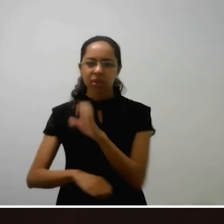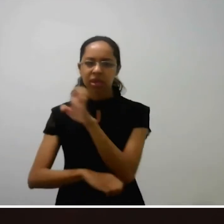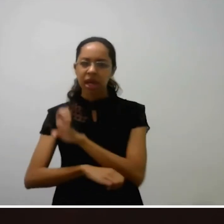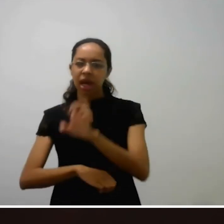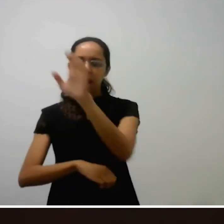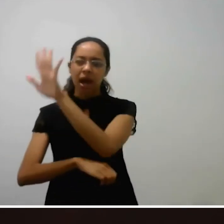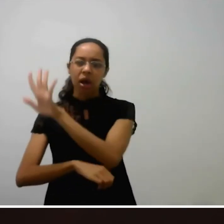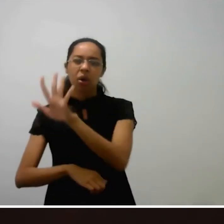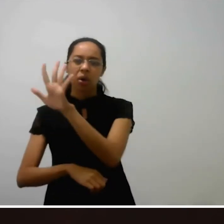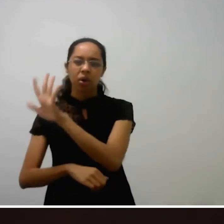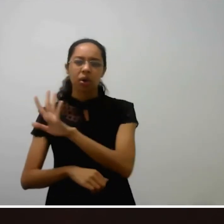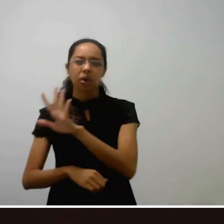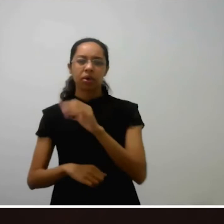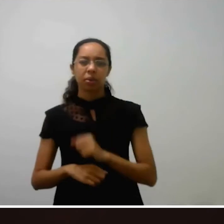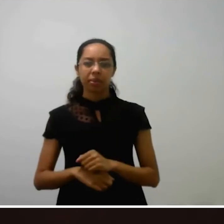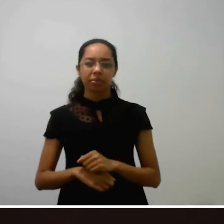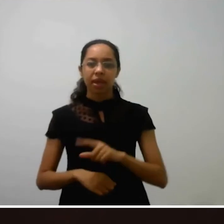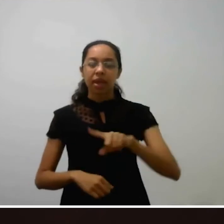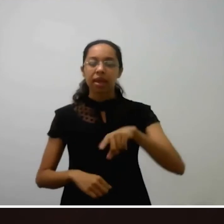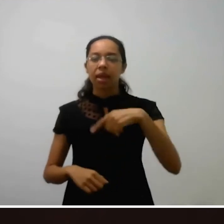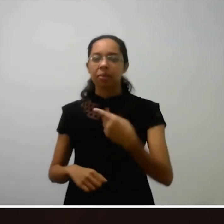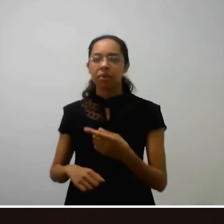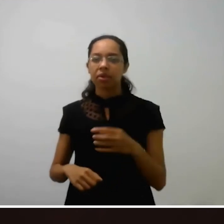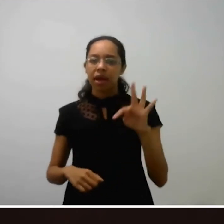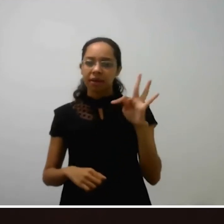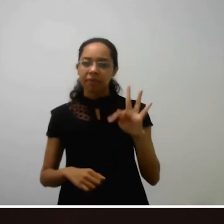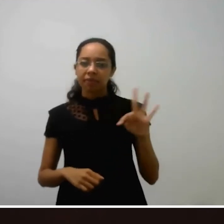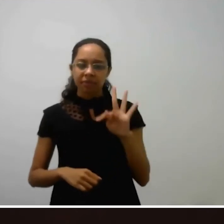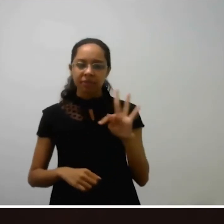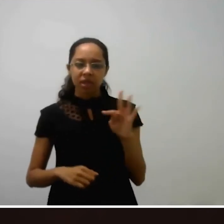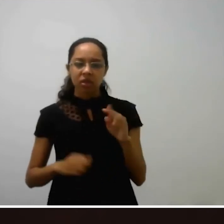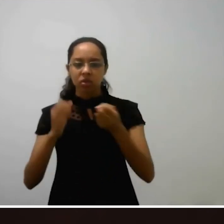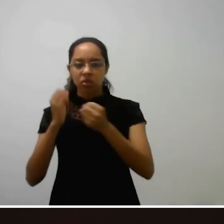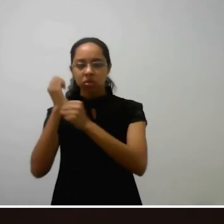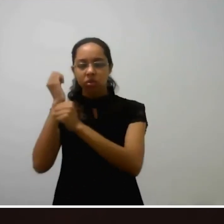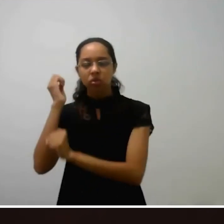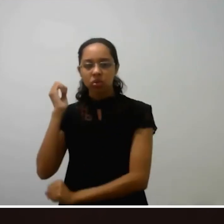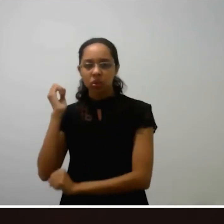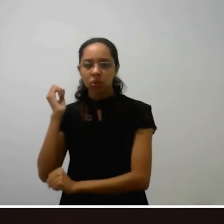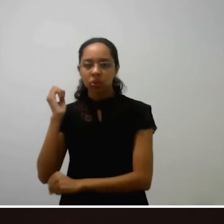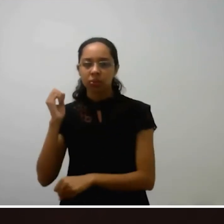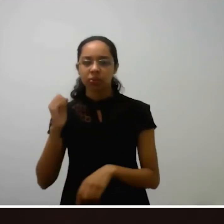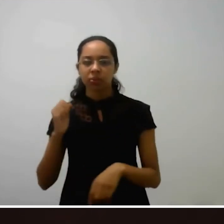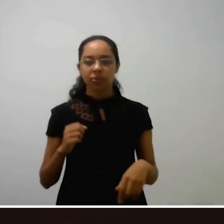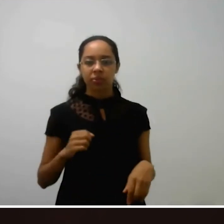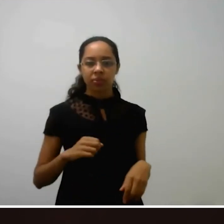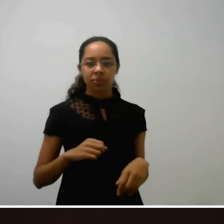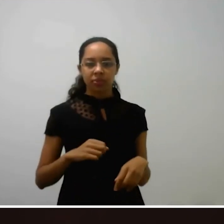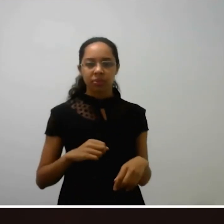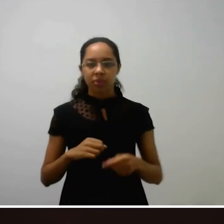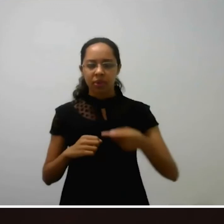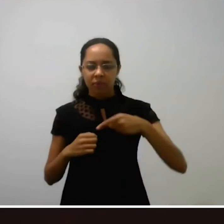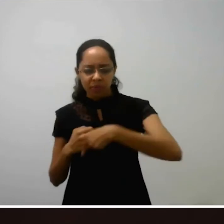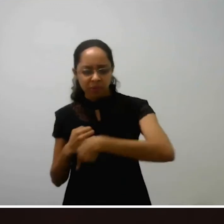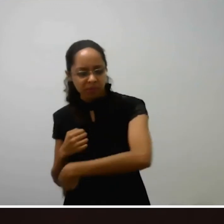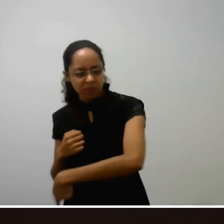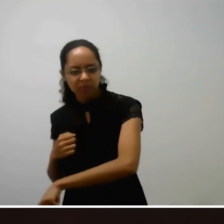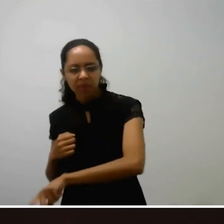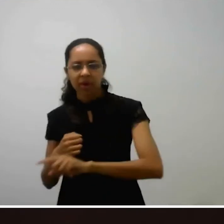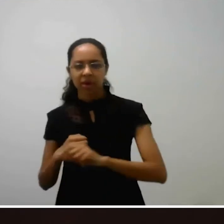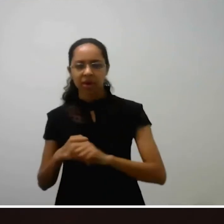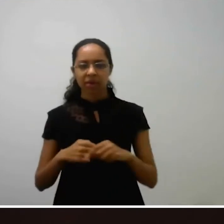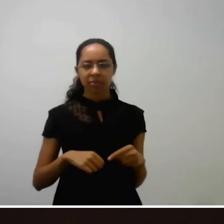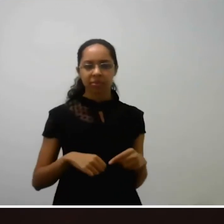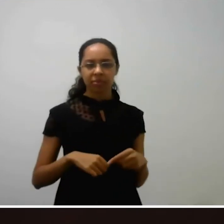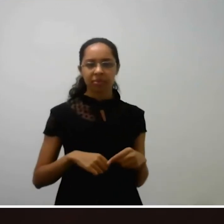para o sul da França, chegando até a Lombardia, avançando para os lados de Aragão, já na direção da